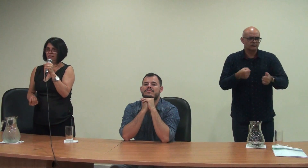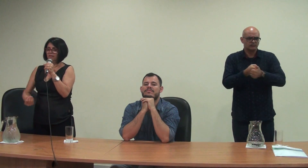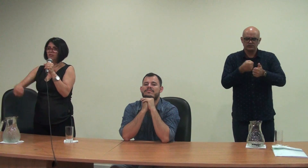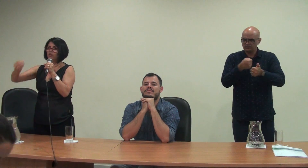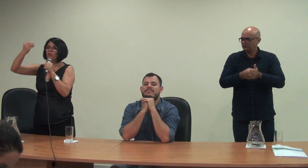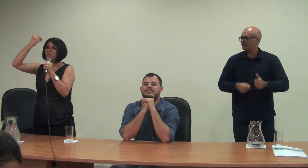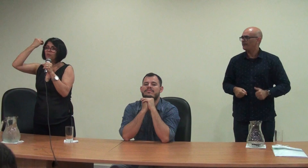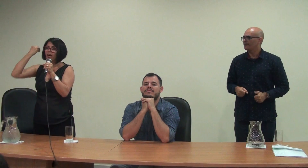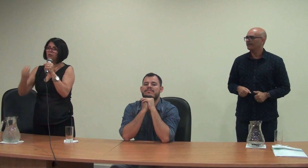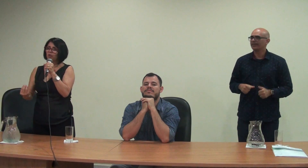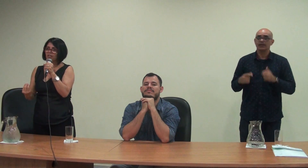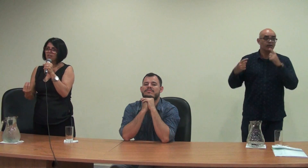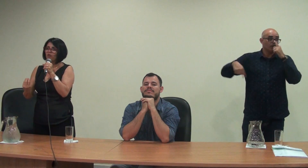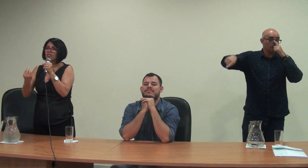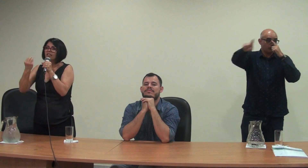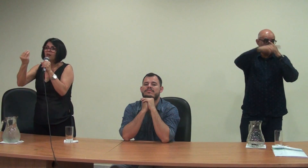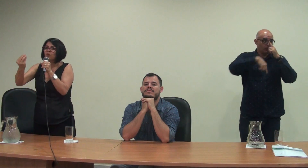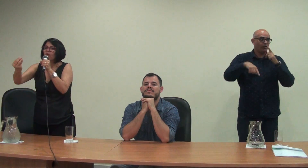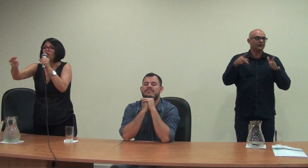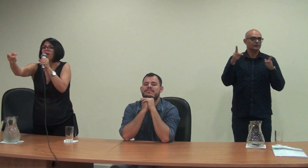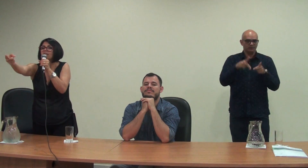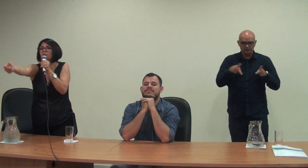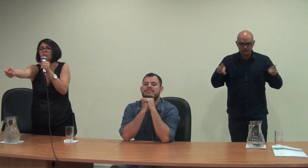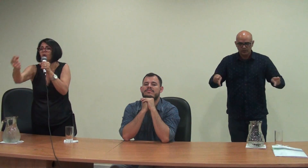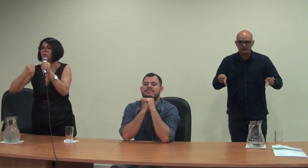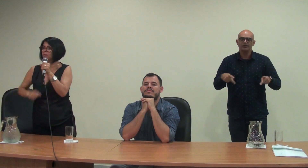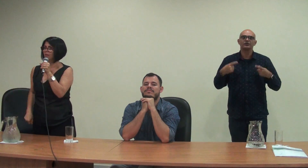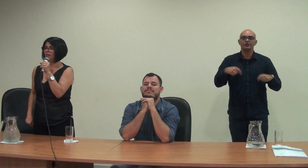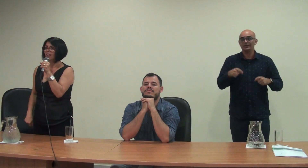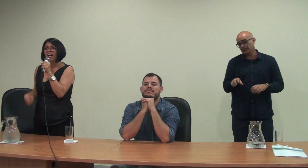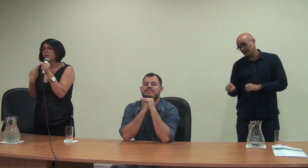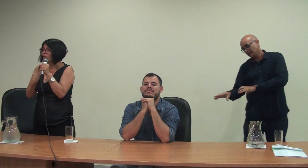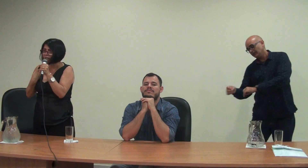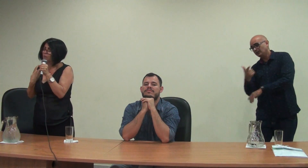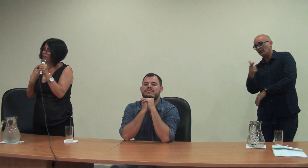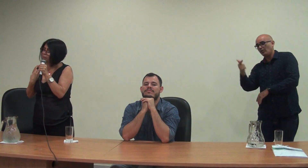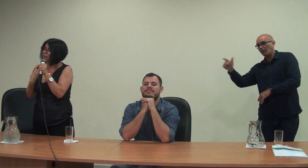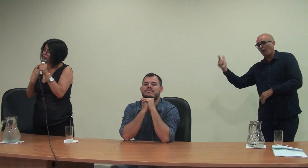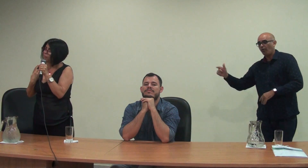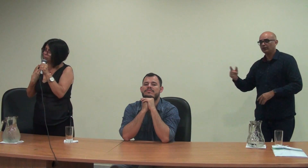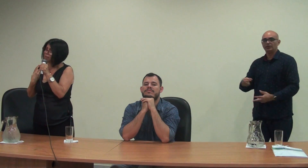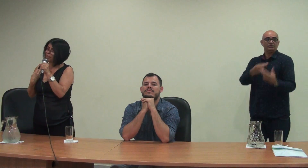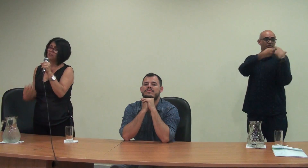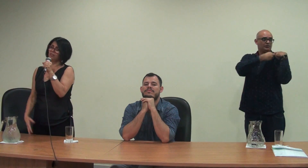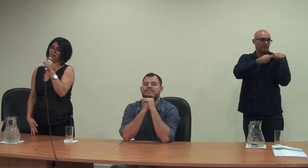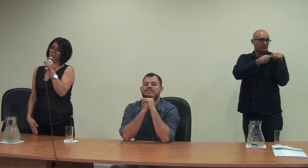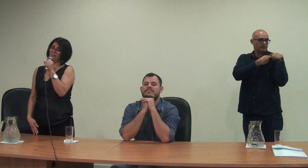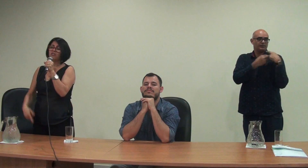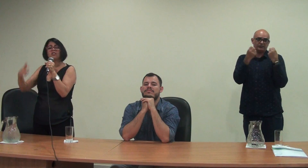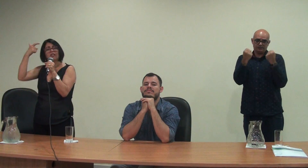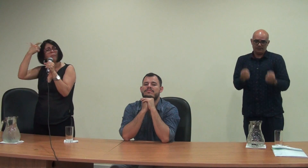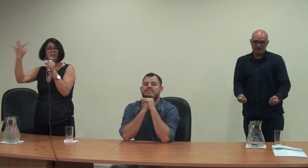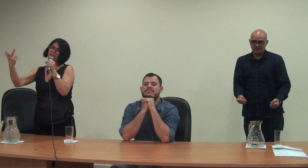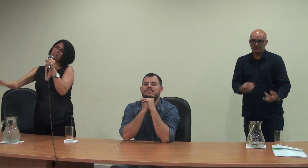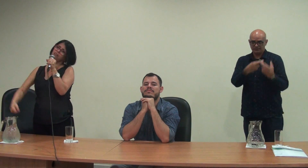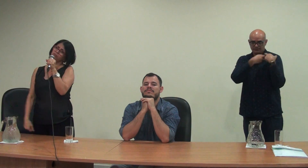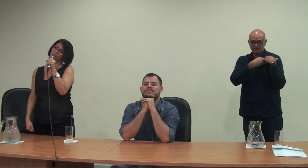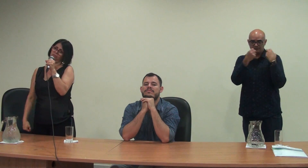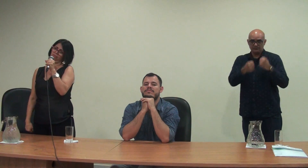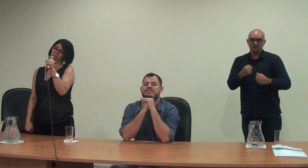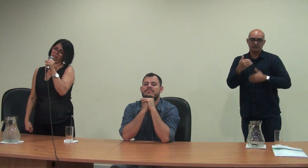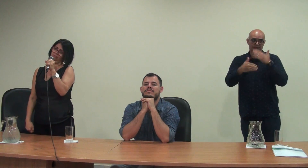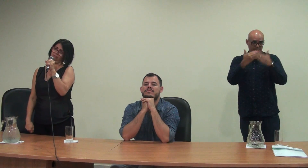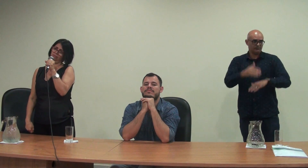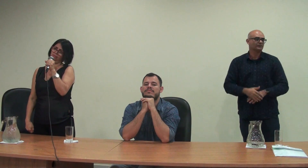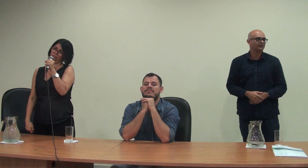Olha, nós somos educadores, nós lidamos com a formação do outro. A nossa responsabilidade é muito grande. A gente tem que pensar